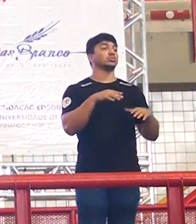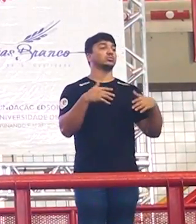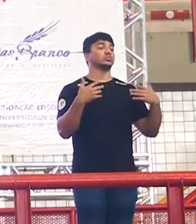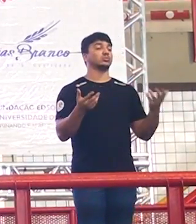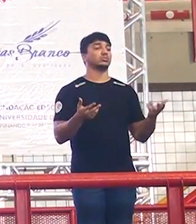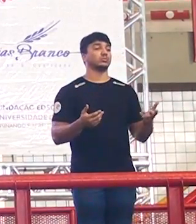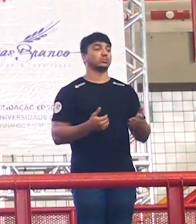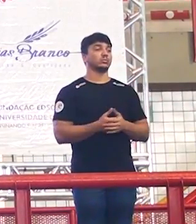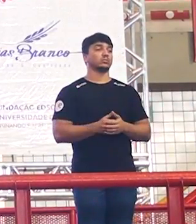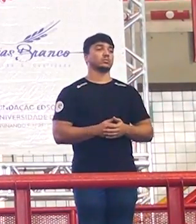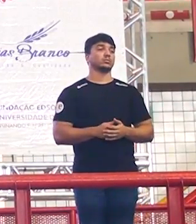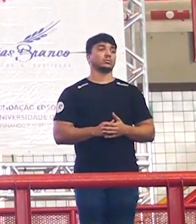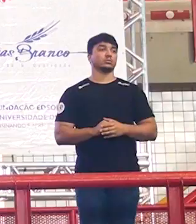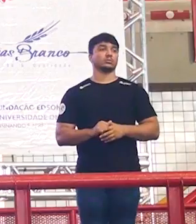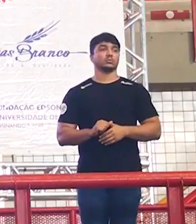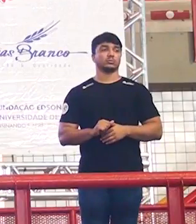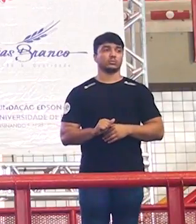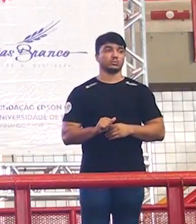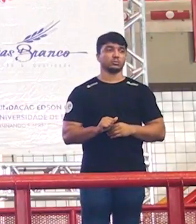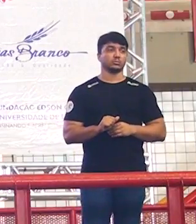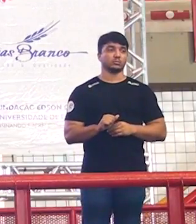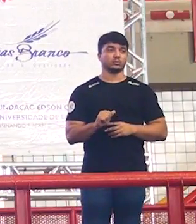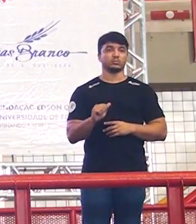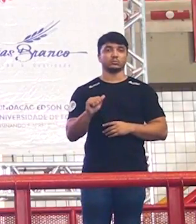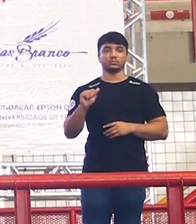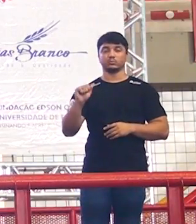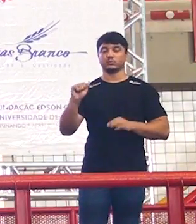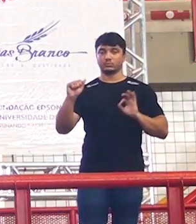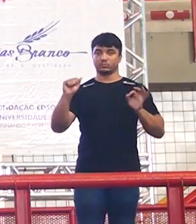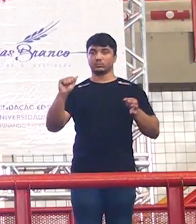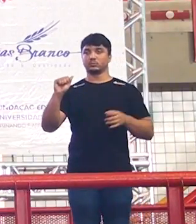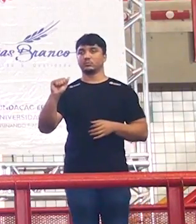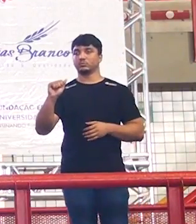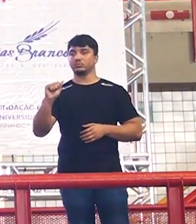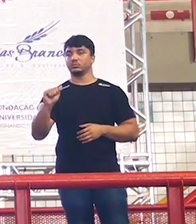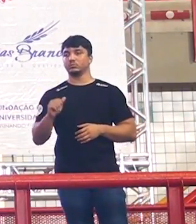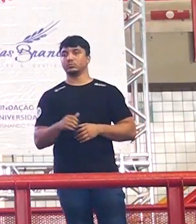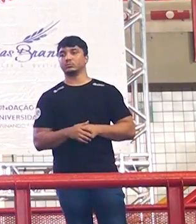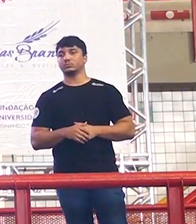Que letra eu marco? Sem dúvida, pessoal, letra A.